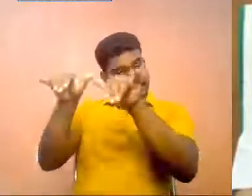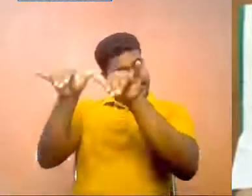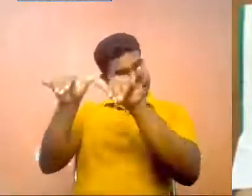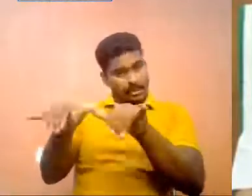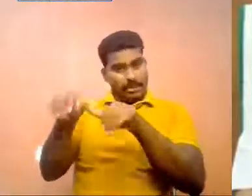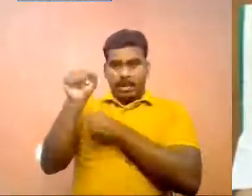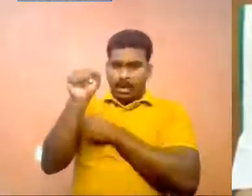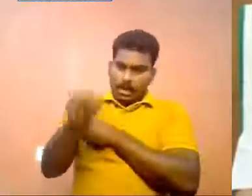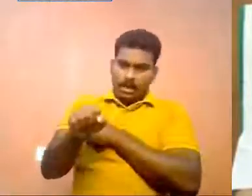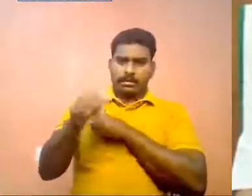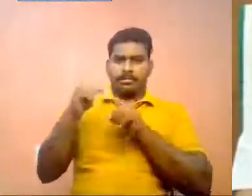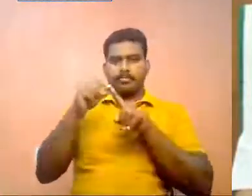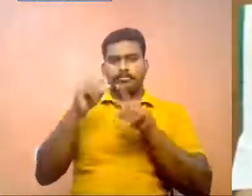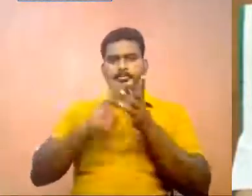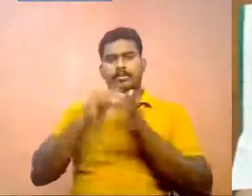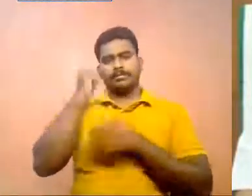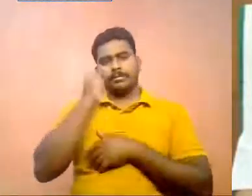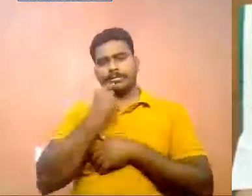അത് പ്രാവർത്തികമാക്കാൻ